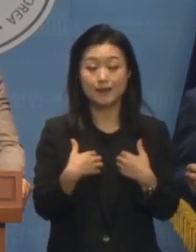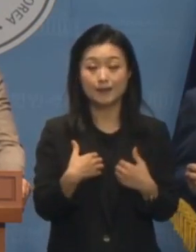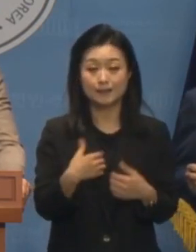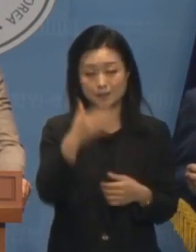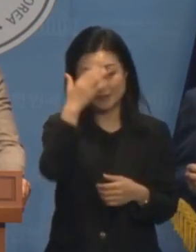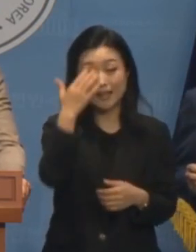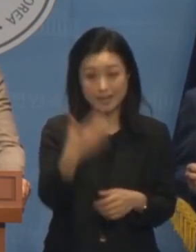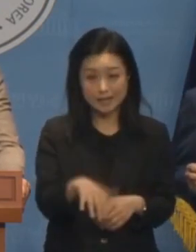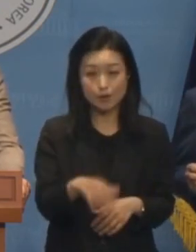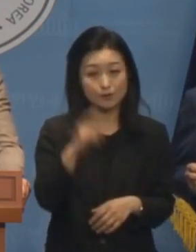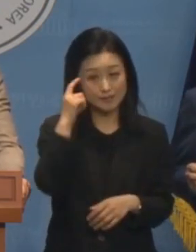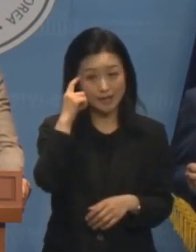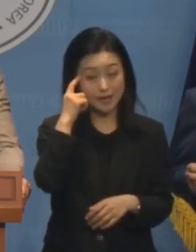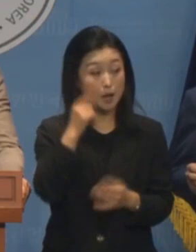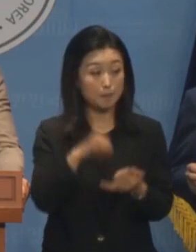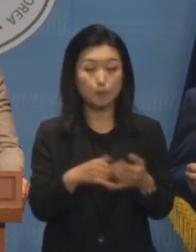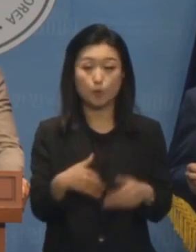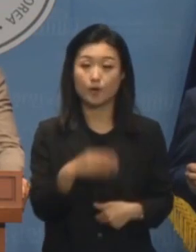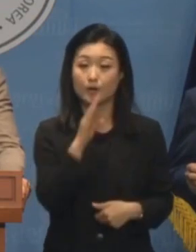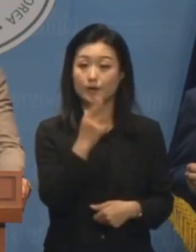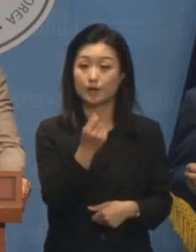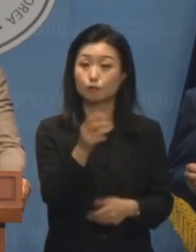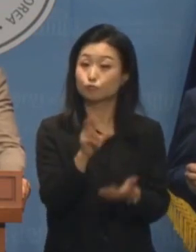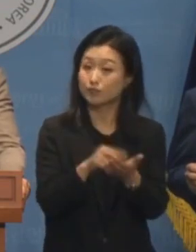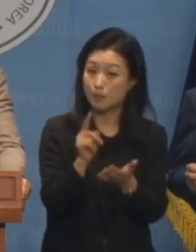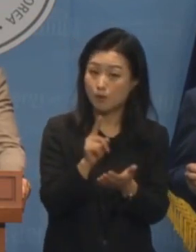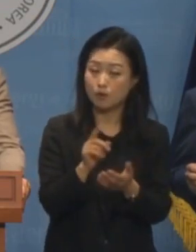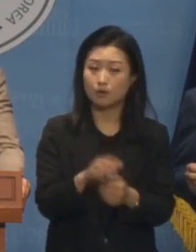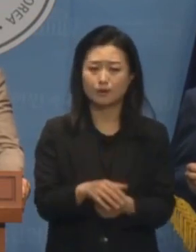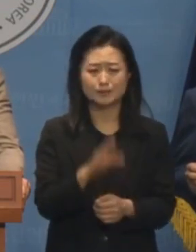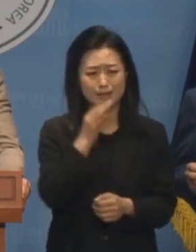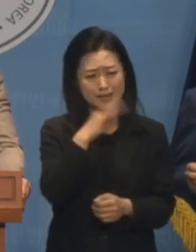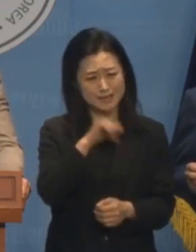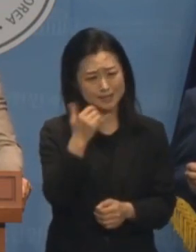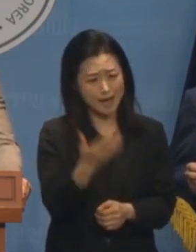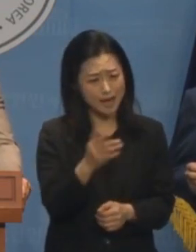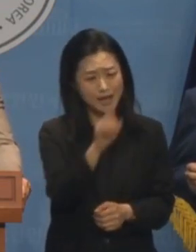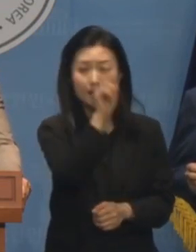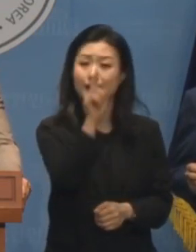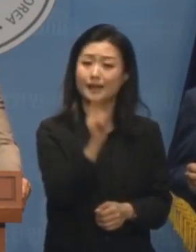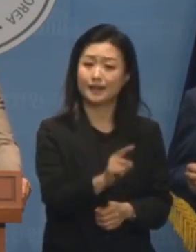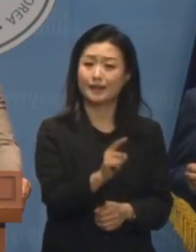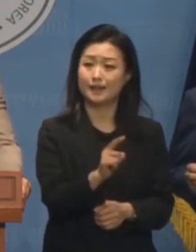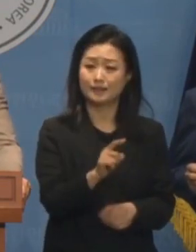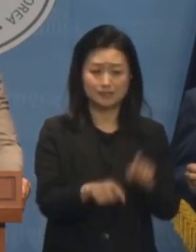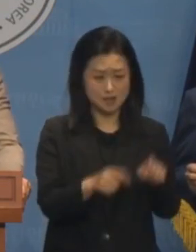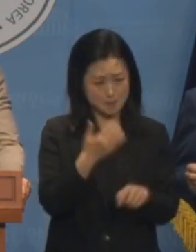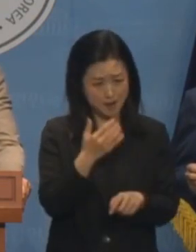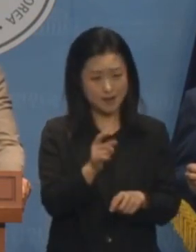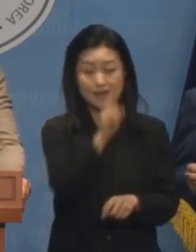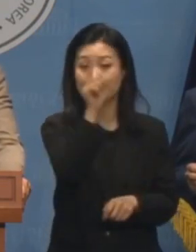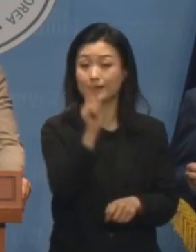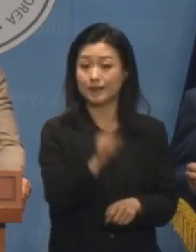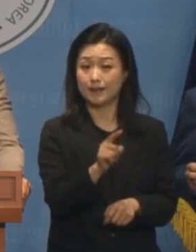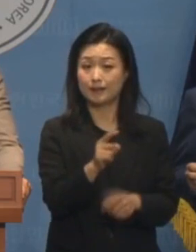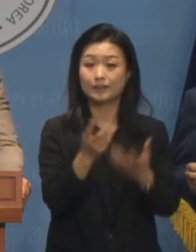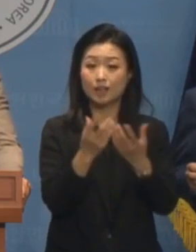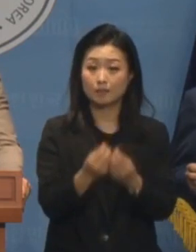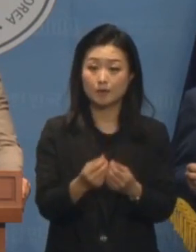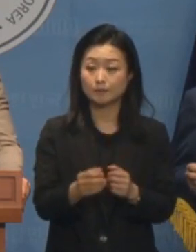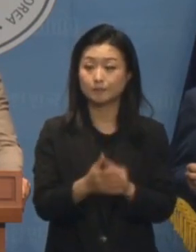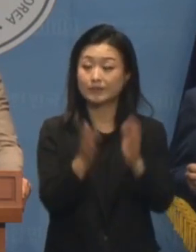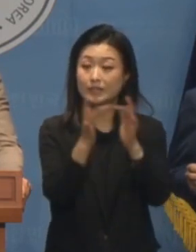있지만은 꼭 필요한 것이다 생각이 듭니다. 문제는 이게 실효성 있는 독과점 규제법이 될 거냐에 대한 우려입니다.